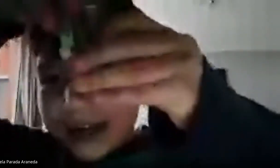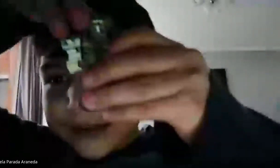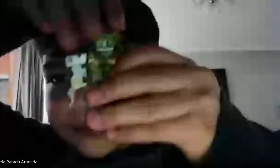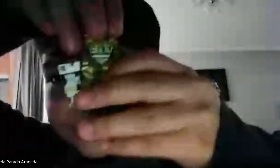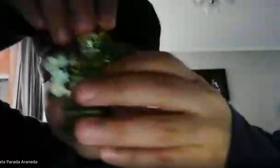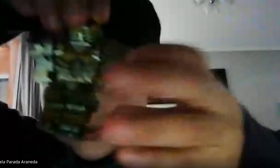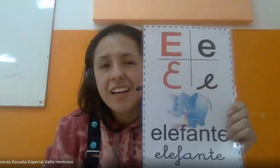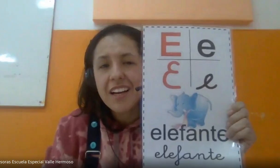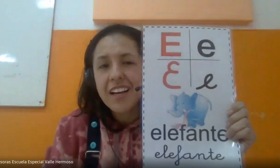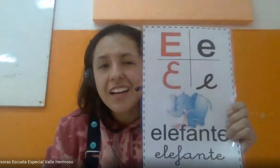esta?